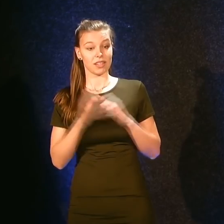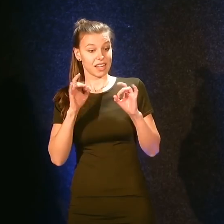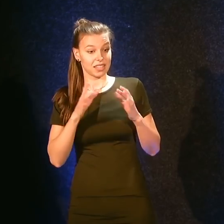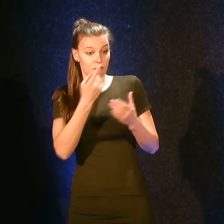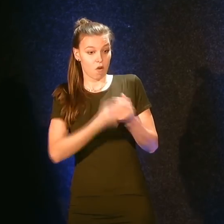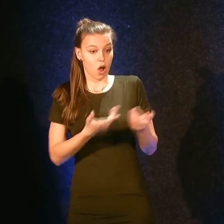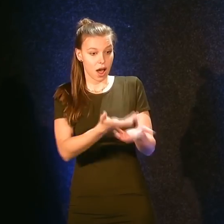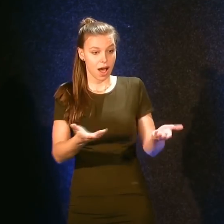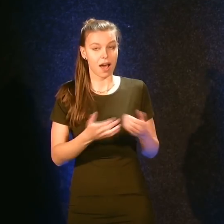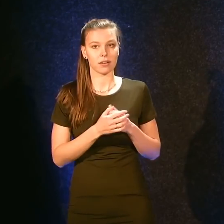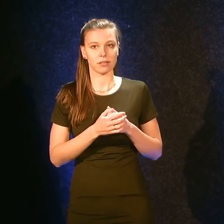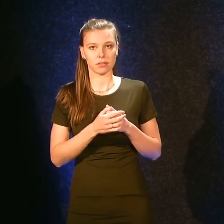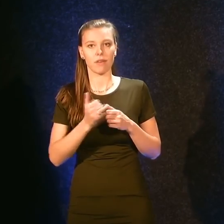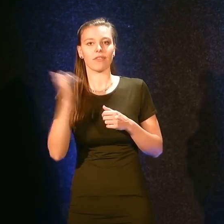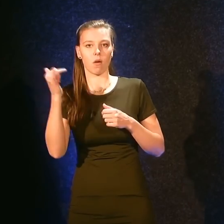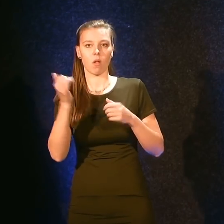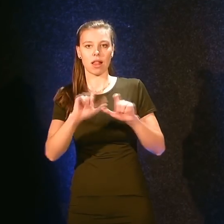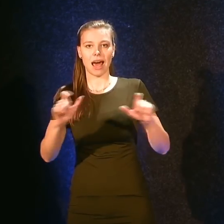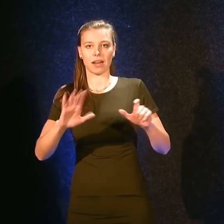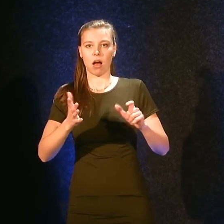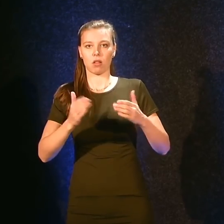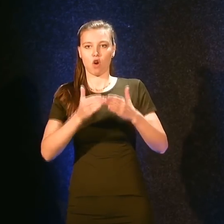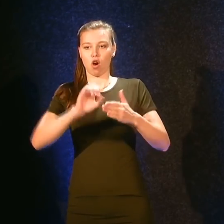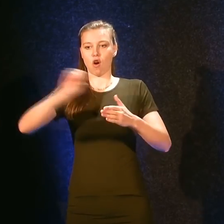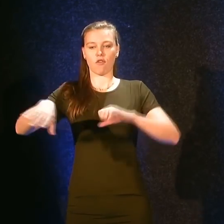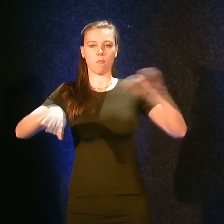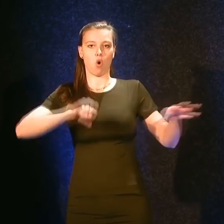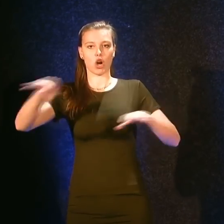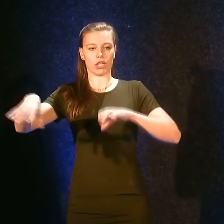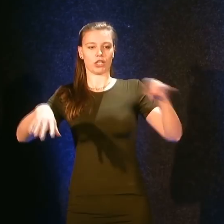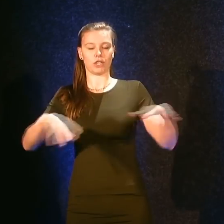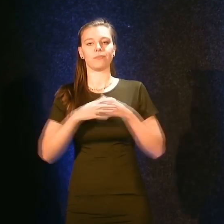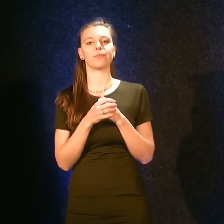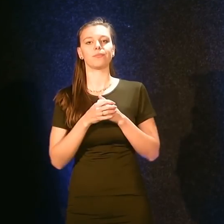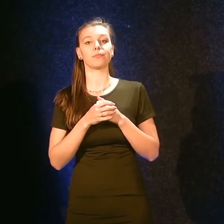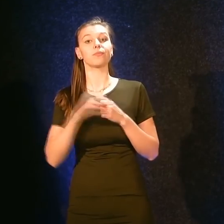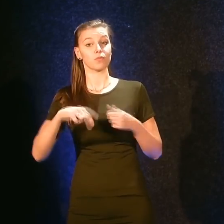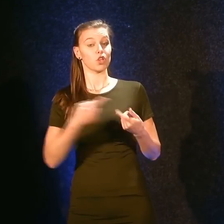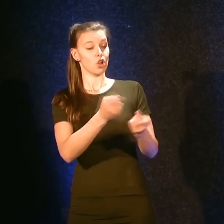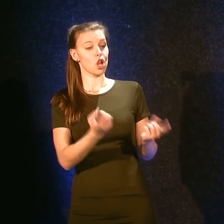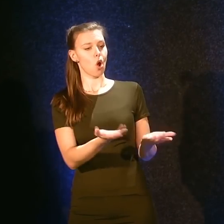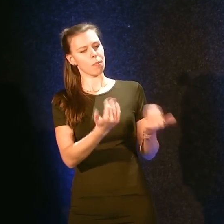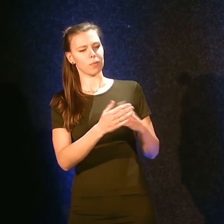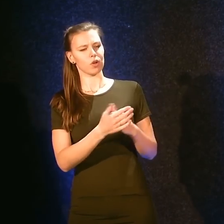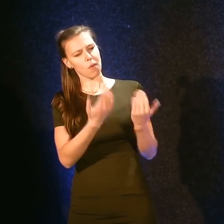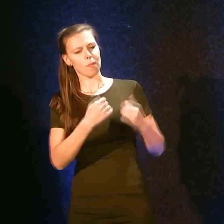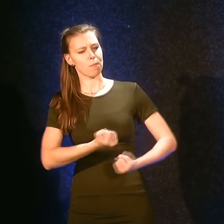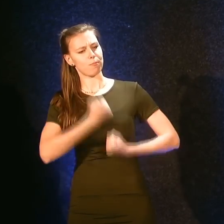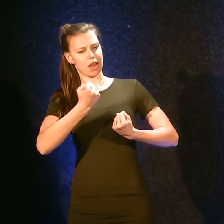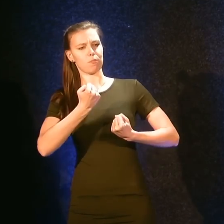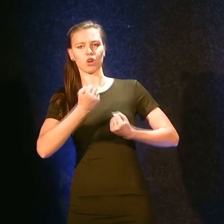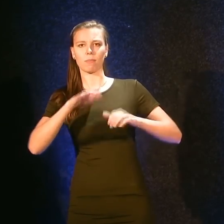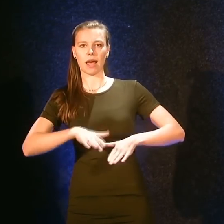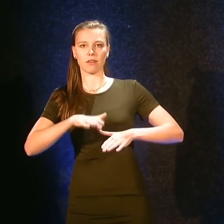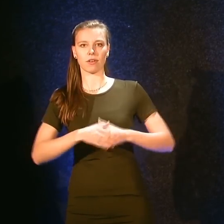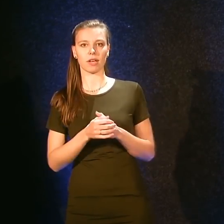verloren gegaan. Ze hadden al allerlei lading overboord gegooid. Maar toch roep ik jullie op om moed te houden. Want niemand van